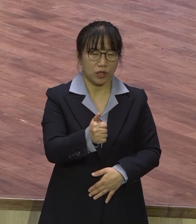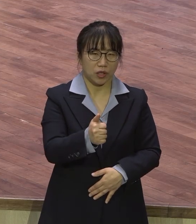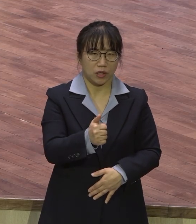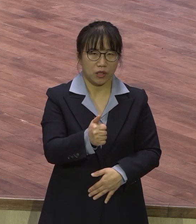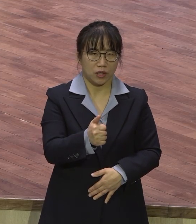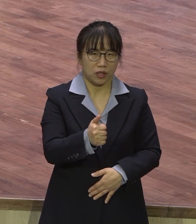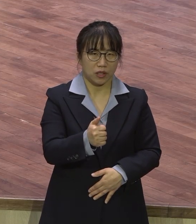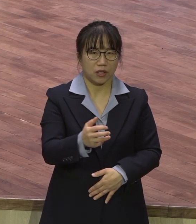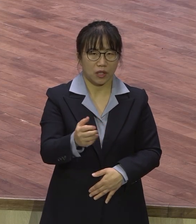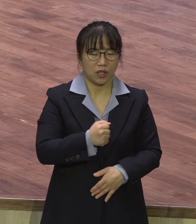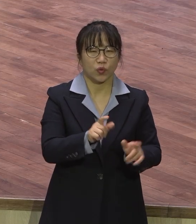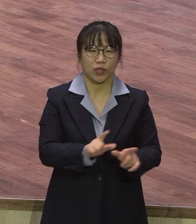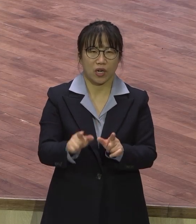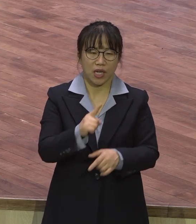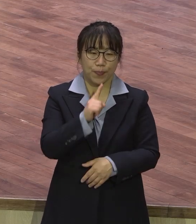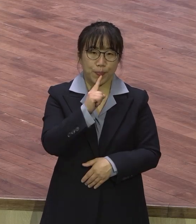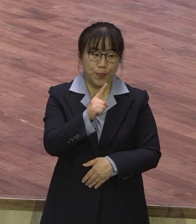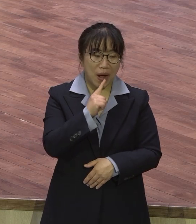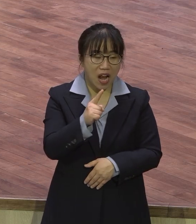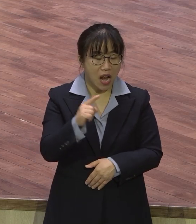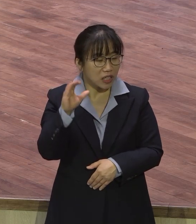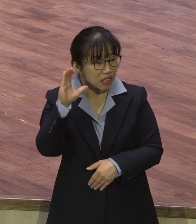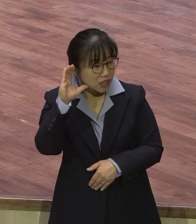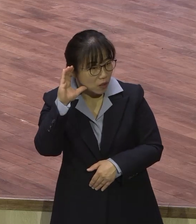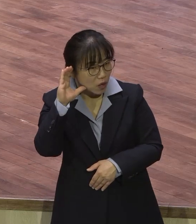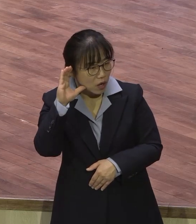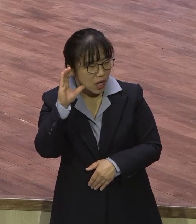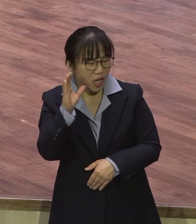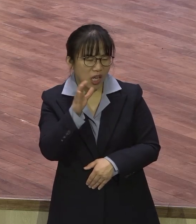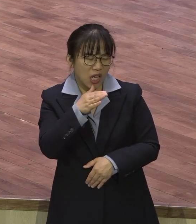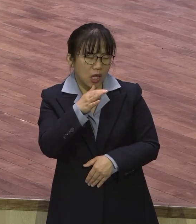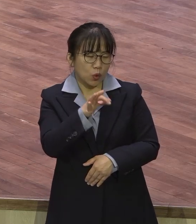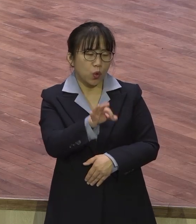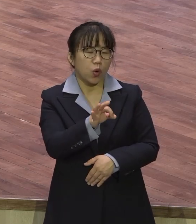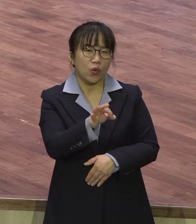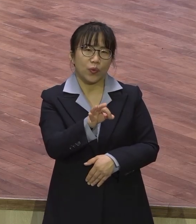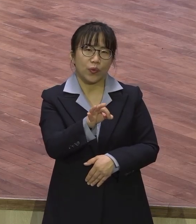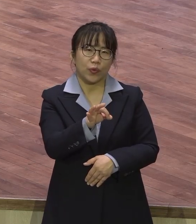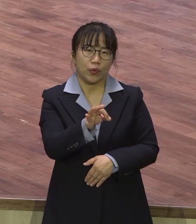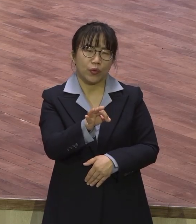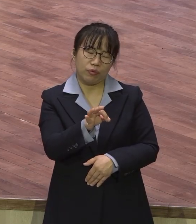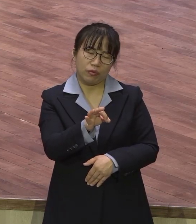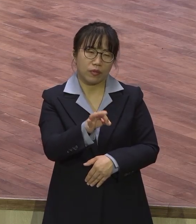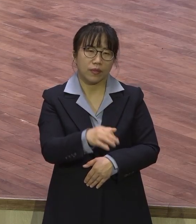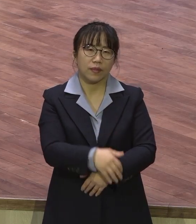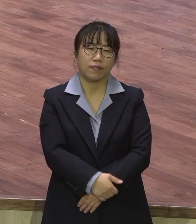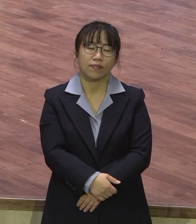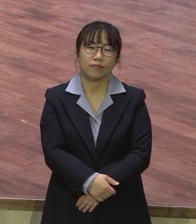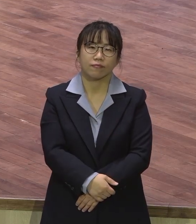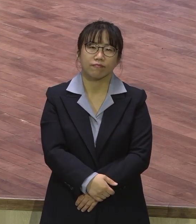입에 나오는 말들은 내용들은 핵심이 뭐냐 물질이에요 돈이에요 재산이에요